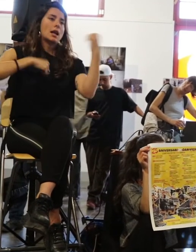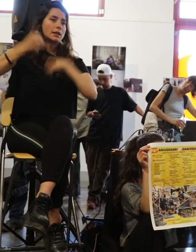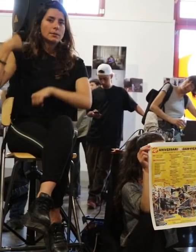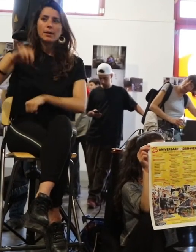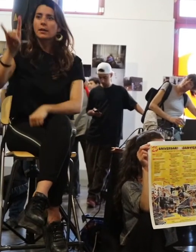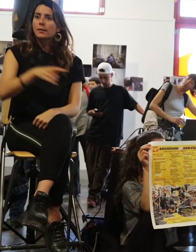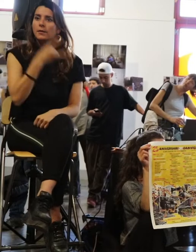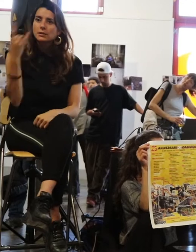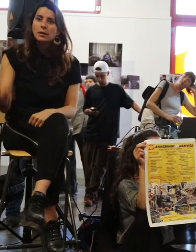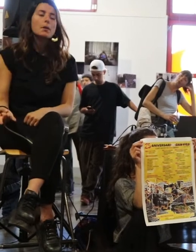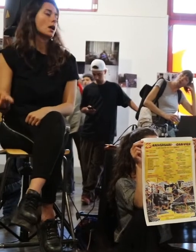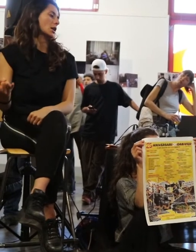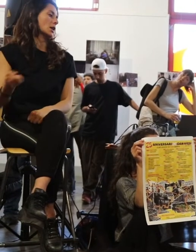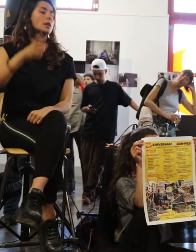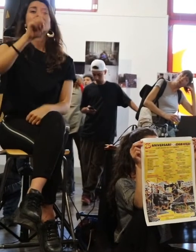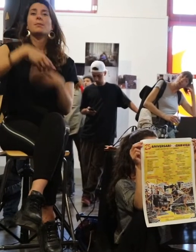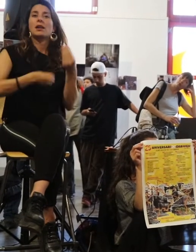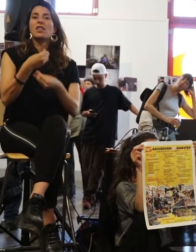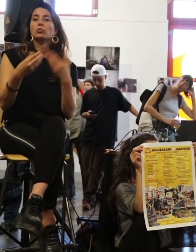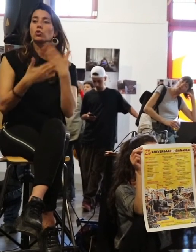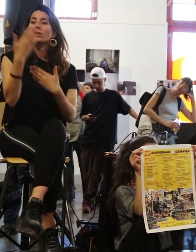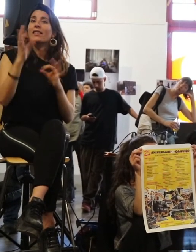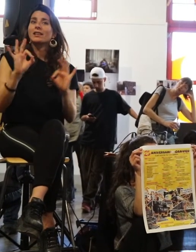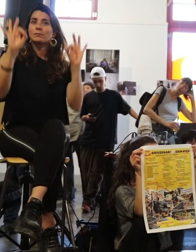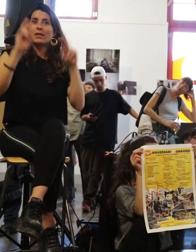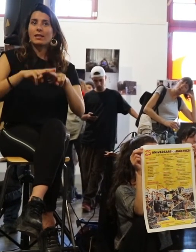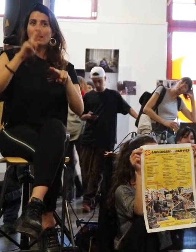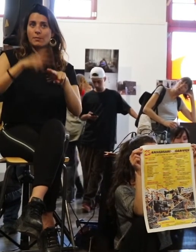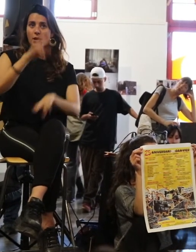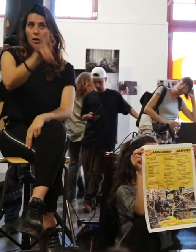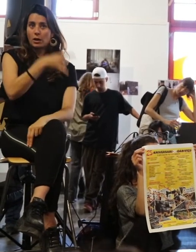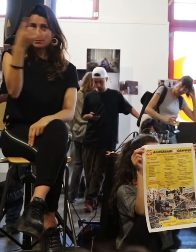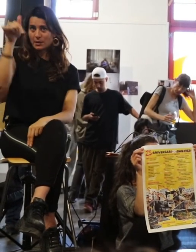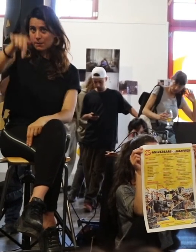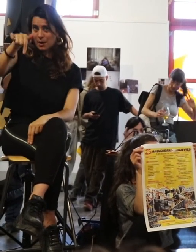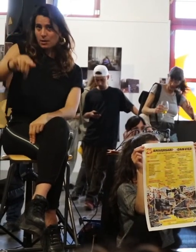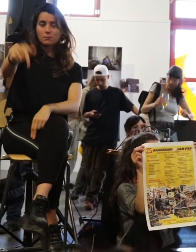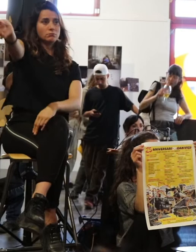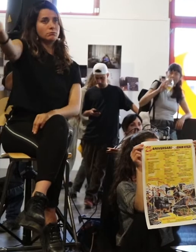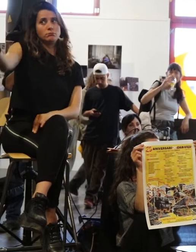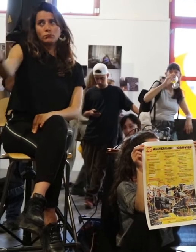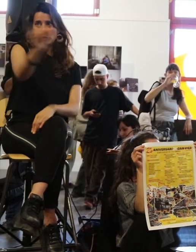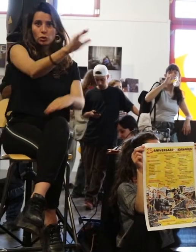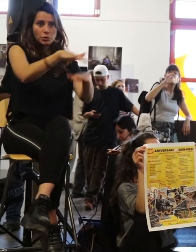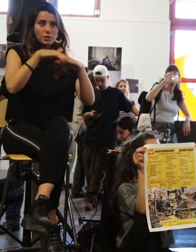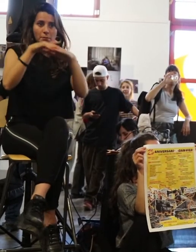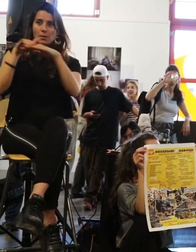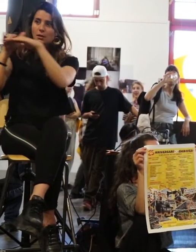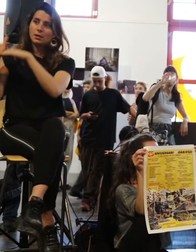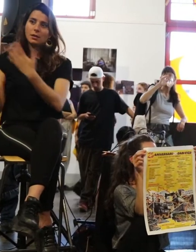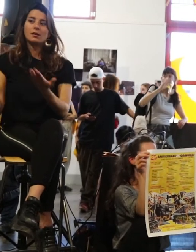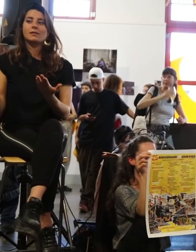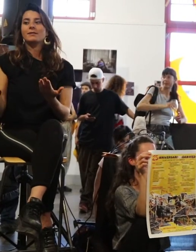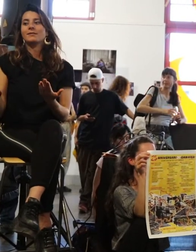hay cosas aquí, nosotros también hacemos una jornada de celebración, estáis súper invitadas a venir, obviamente repartiéndonos y dando mucho apoyo aquí